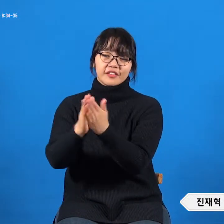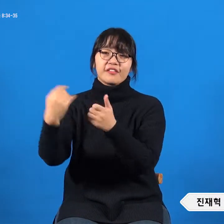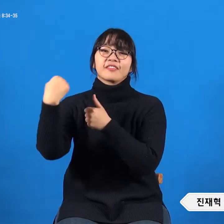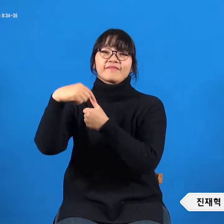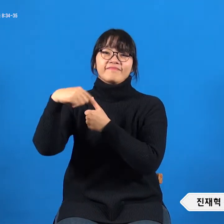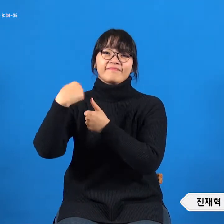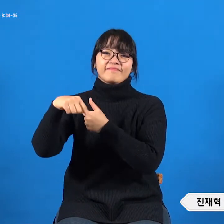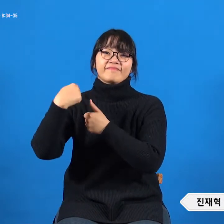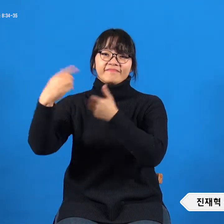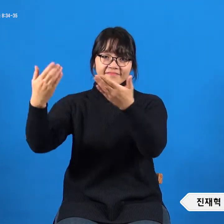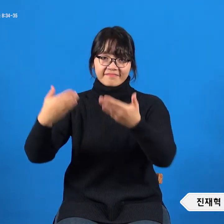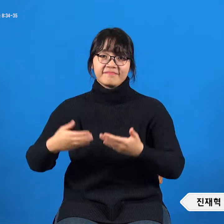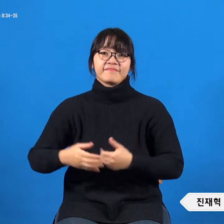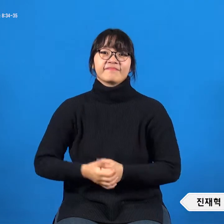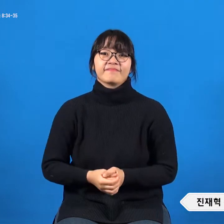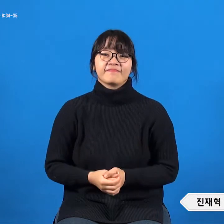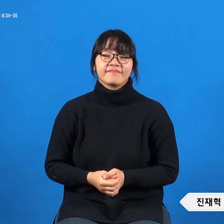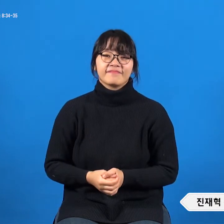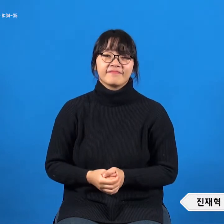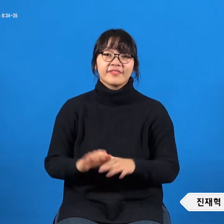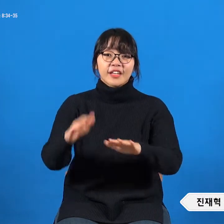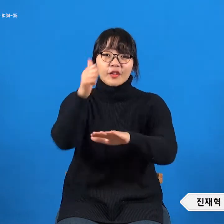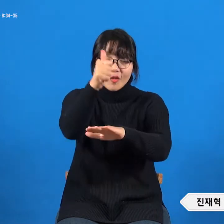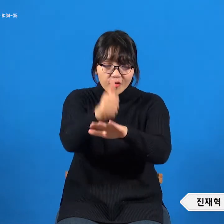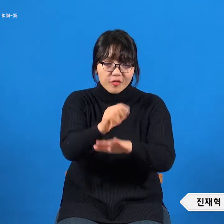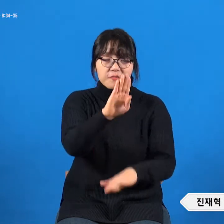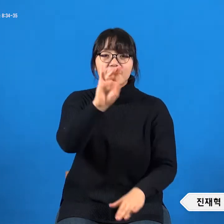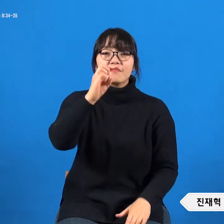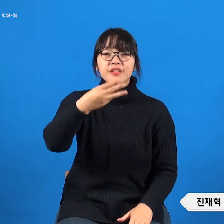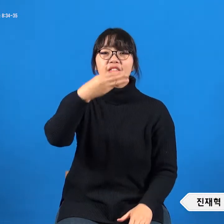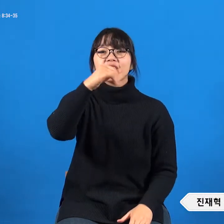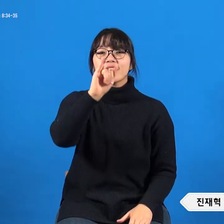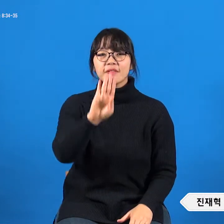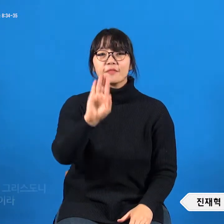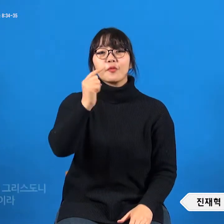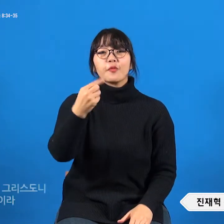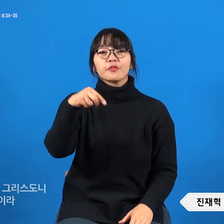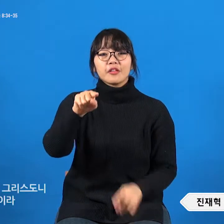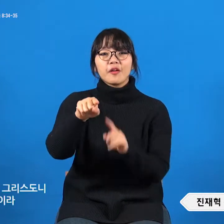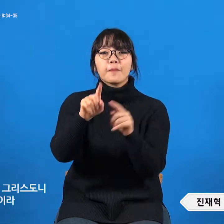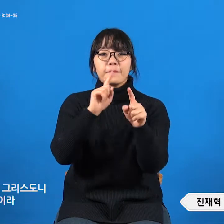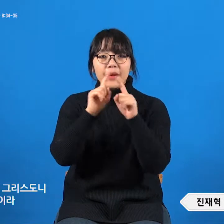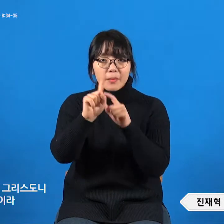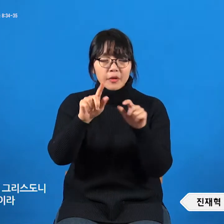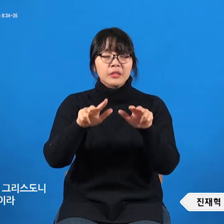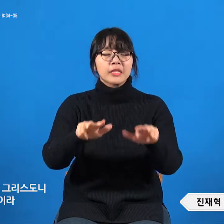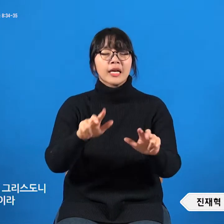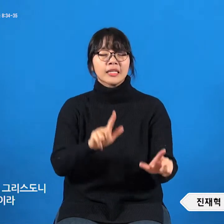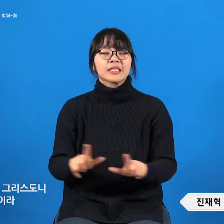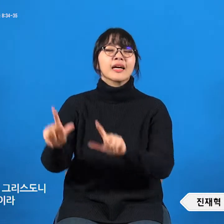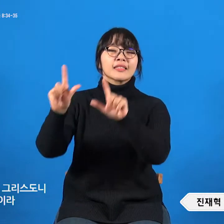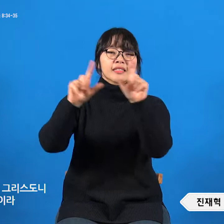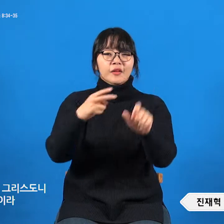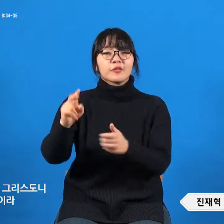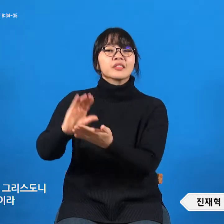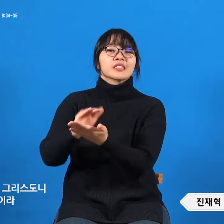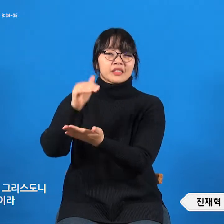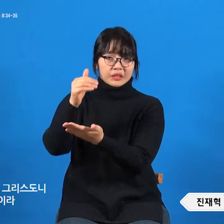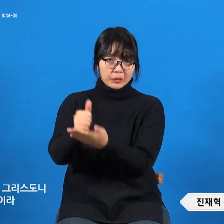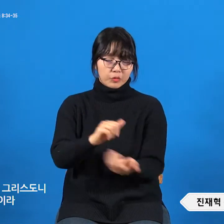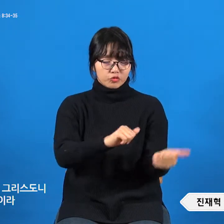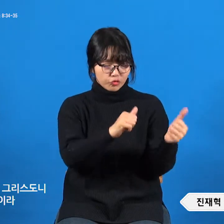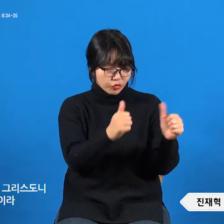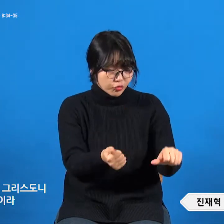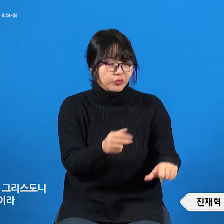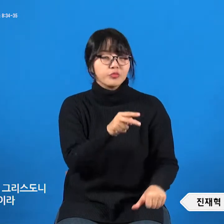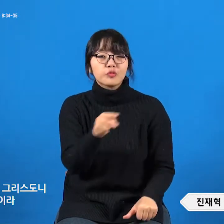우리에게 말씀하십니다. 그래서 빌립보서는 우리에게 말합니다. 내가 사는 것이 그리스도니 죽는